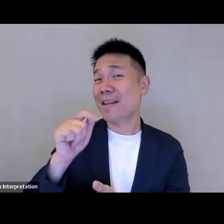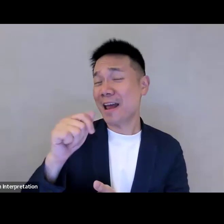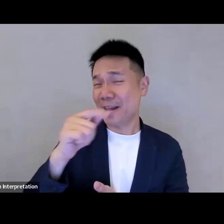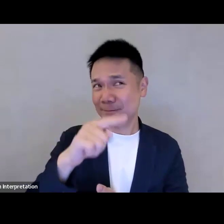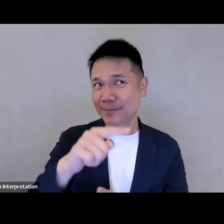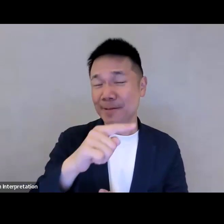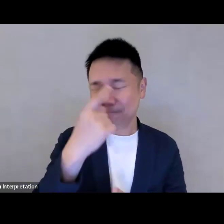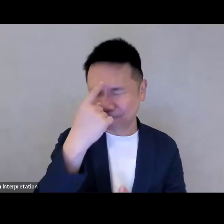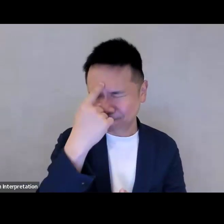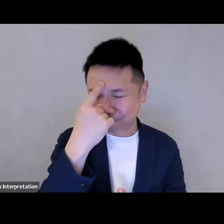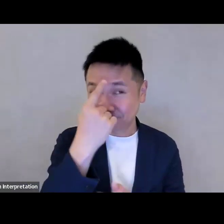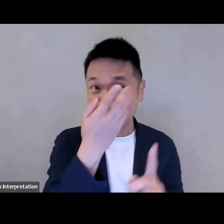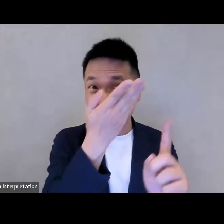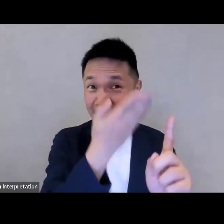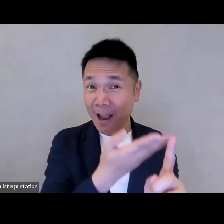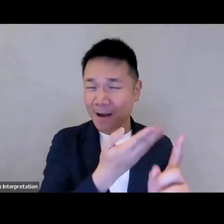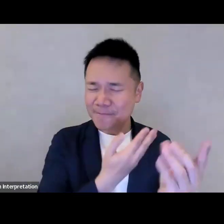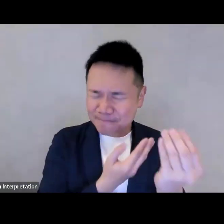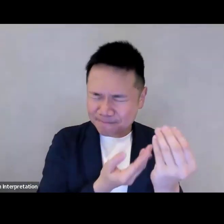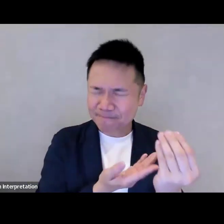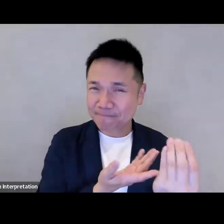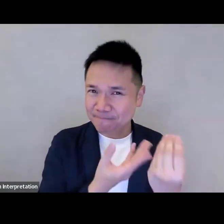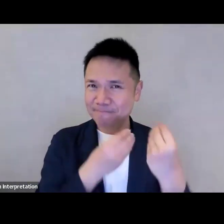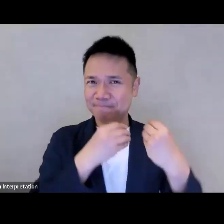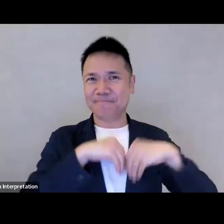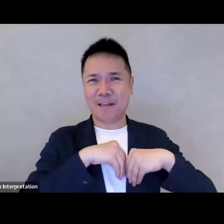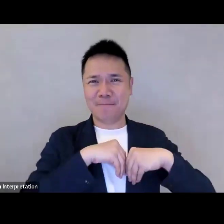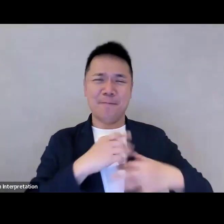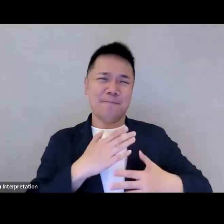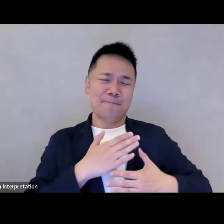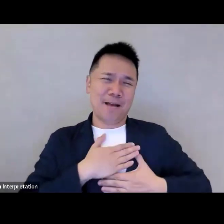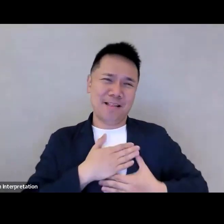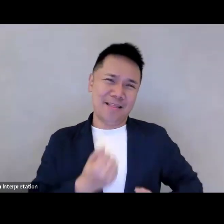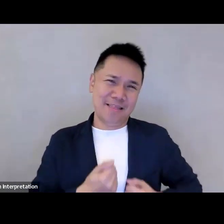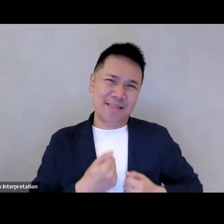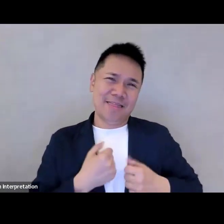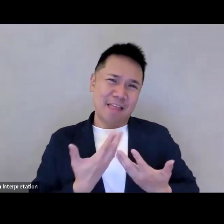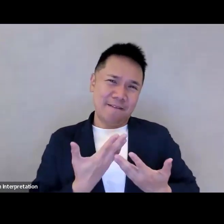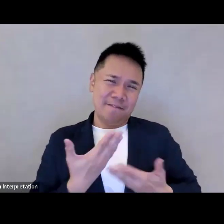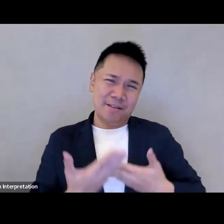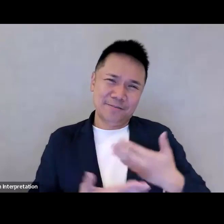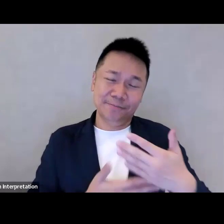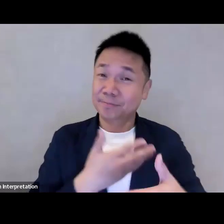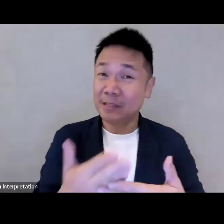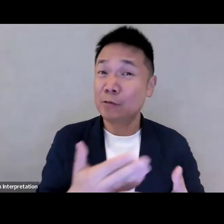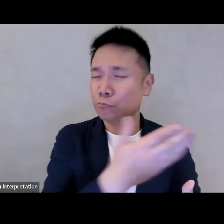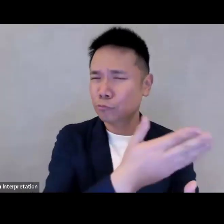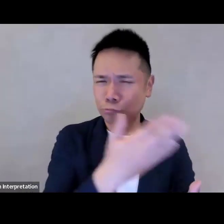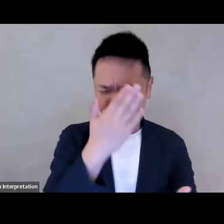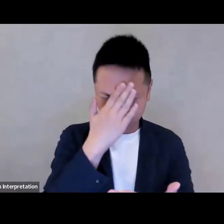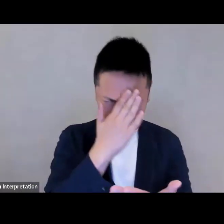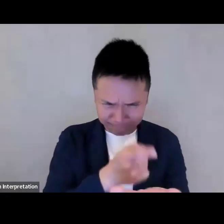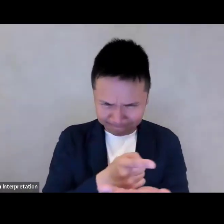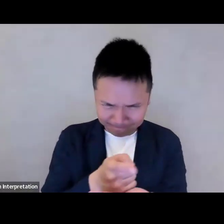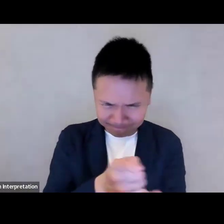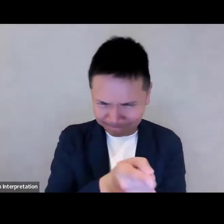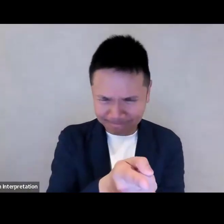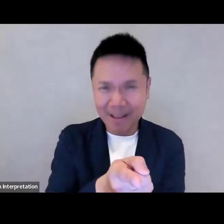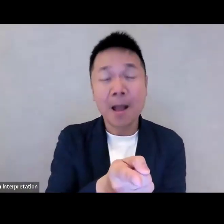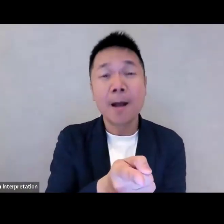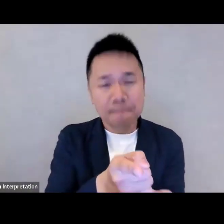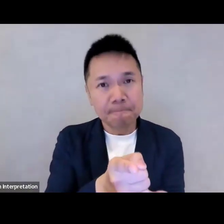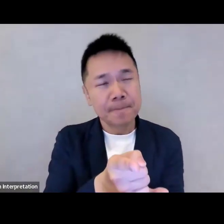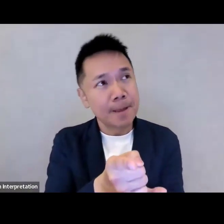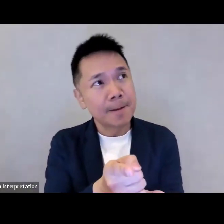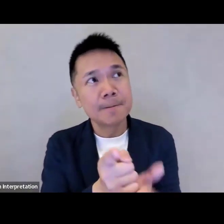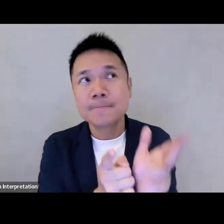所以呢，他不只是写作，而且教导，我想我永远都会听到他的声